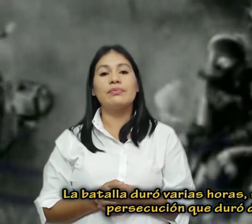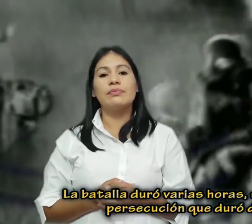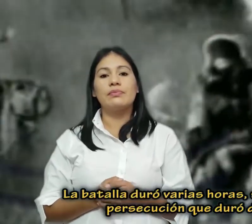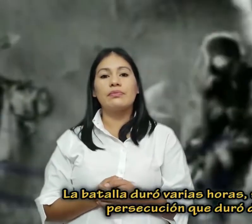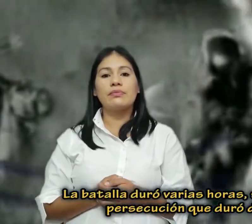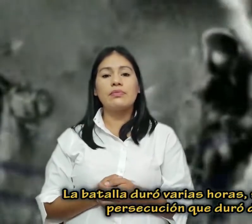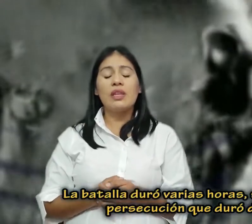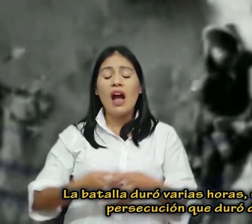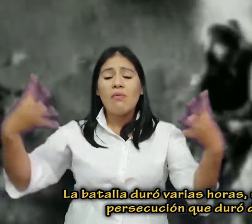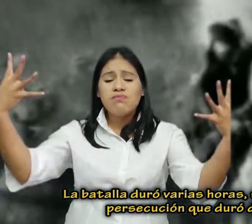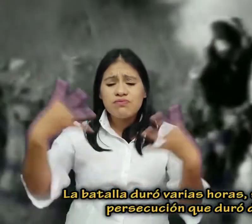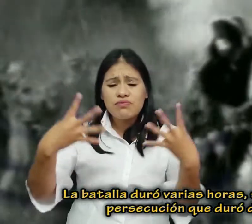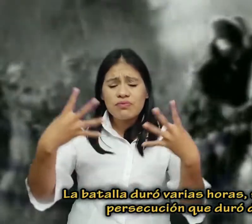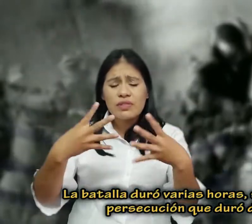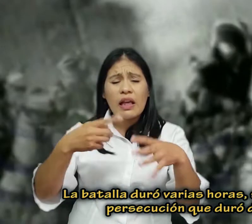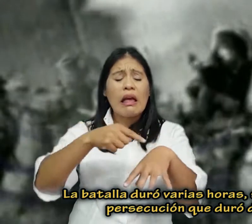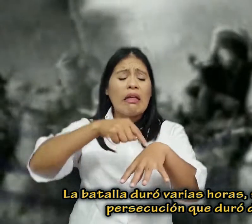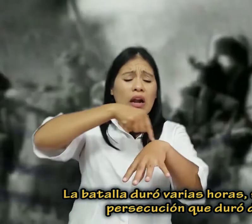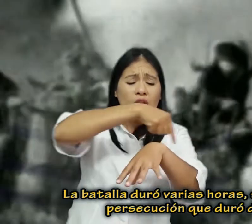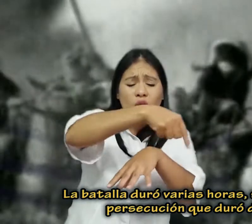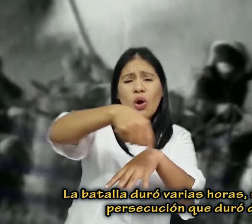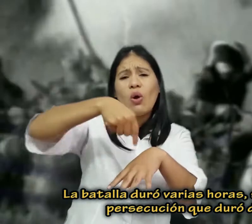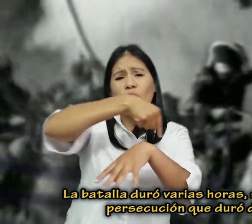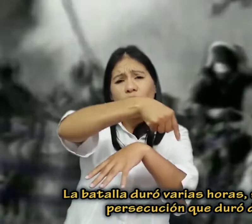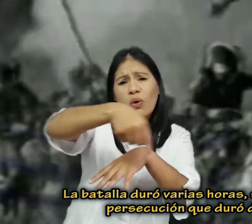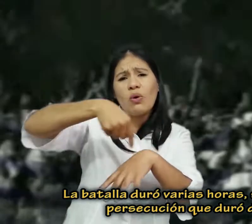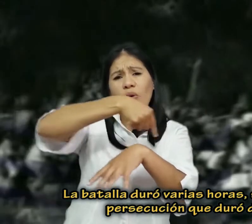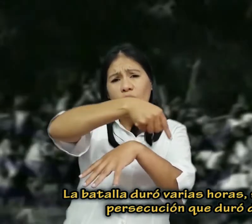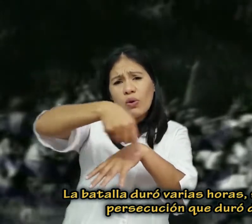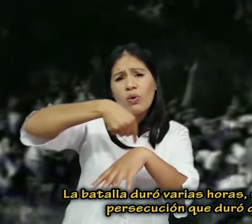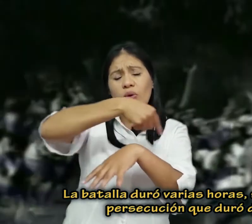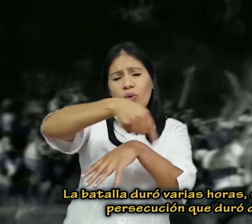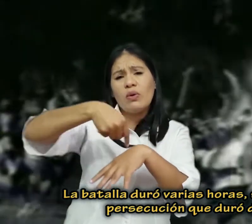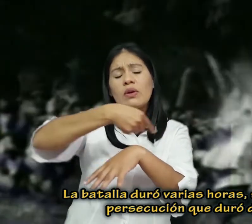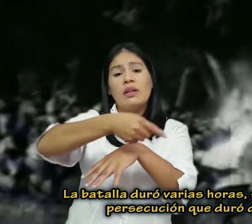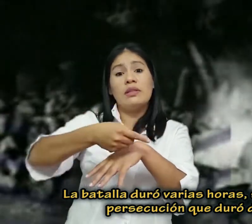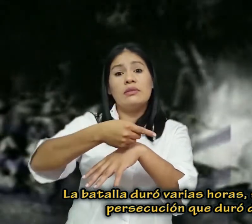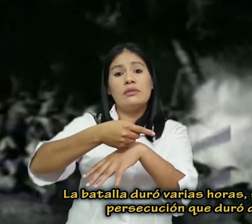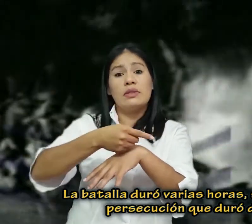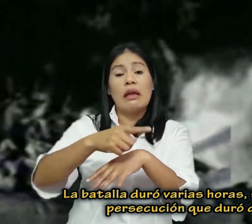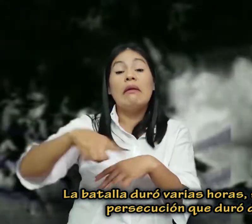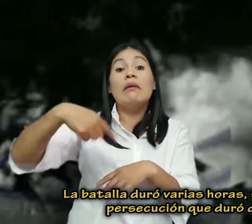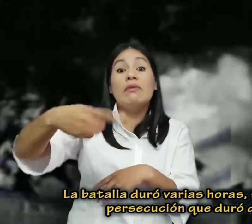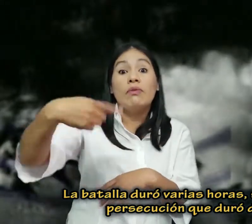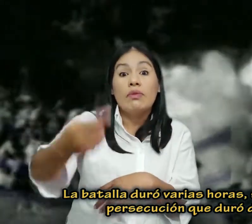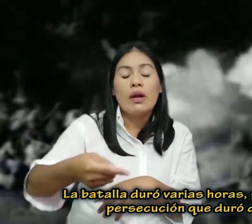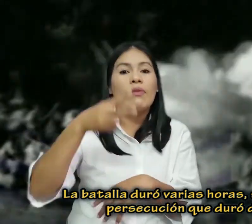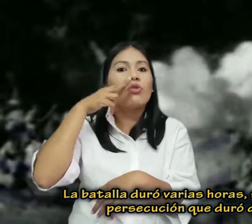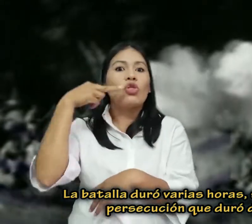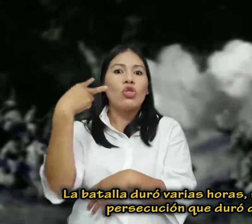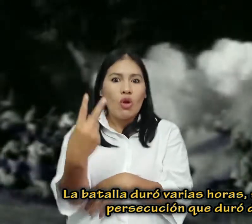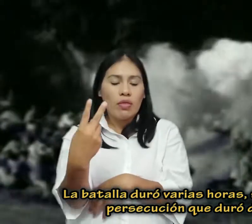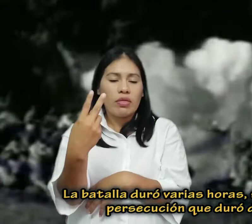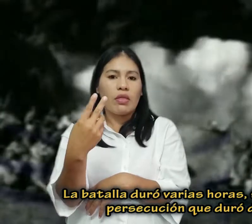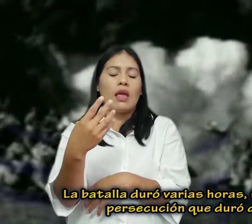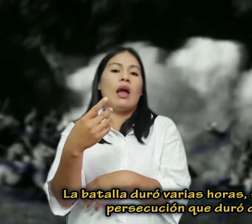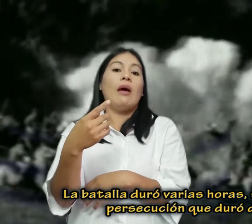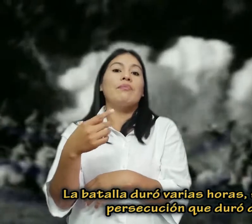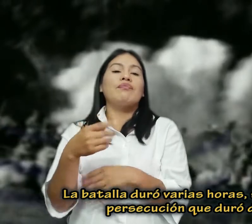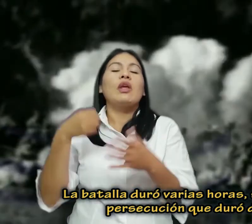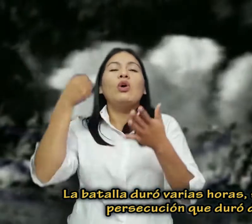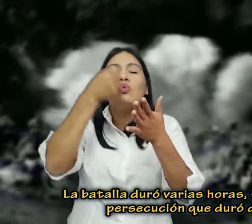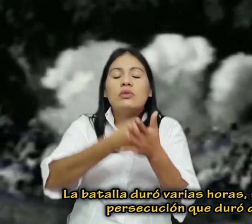La batalla duró varias horas, seguida por una persecución que duró dos días.